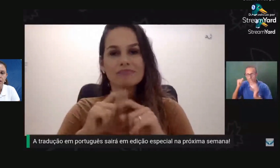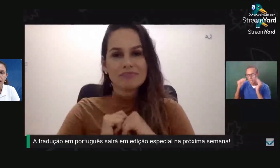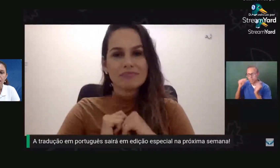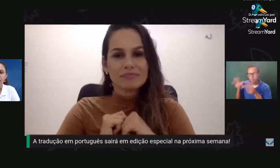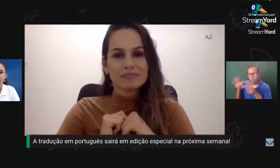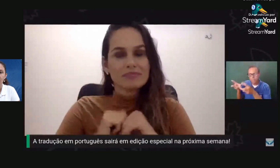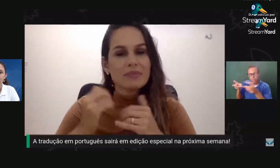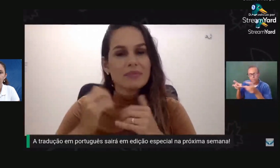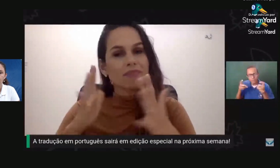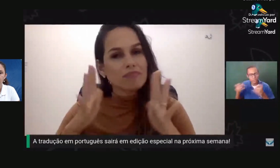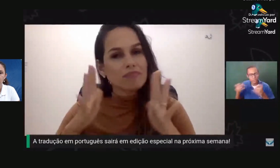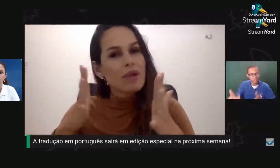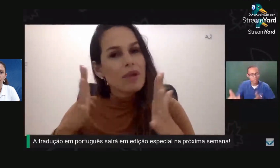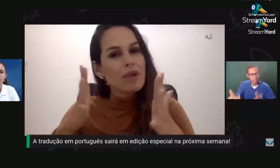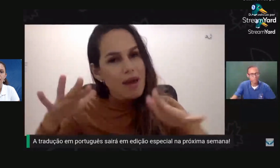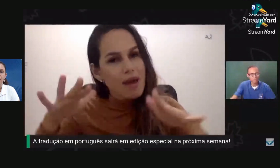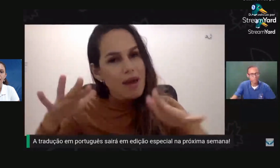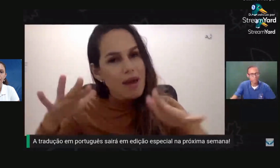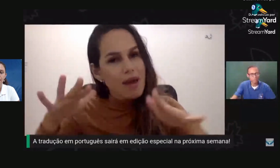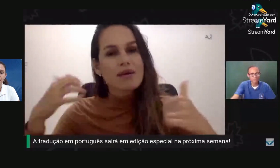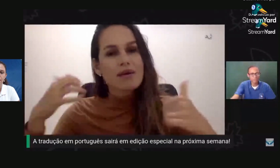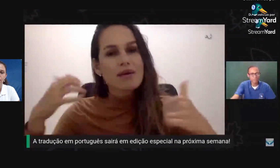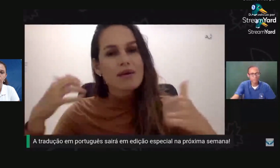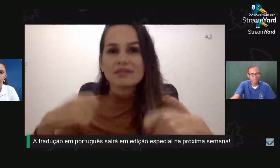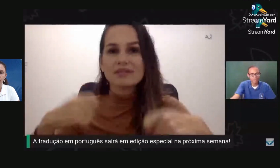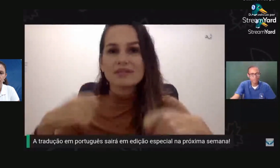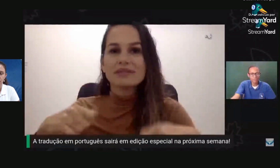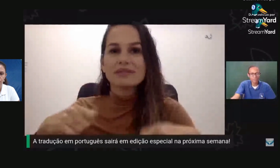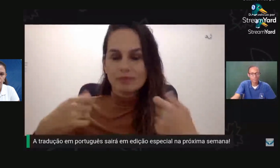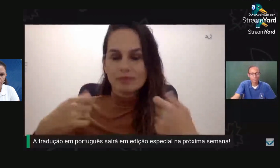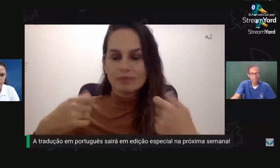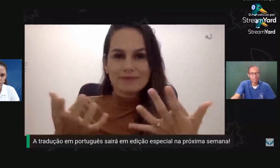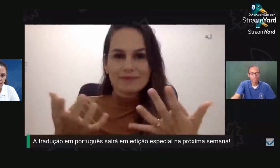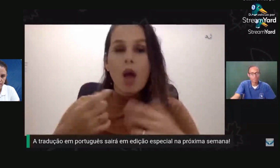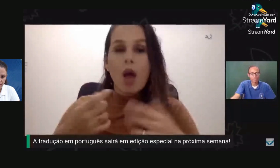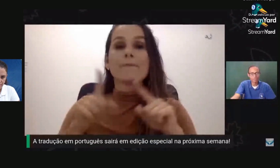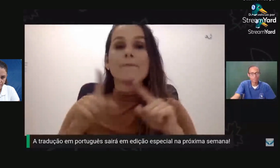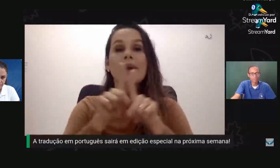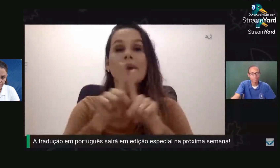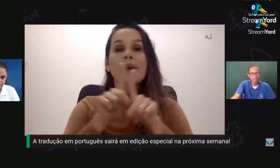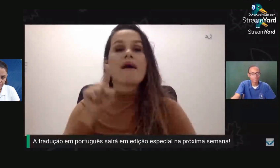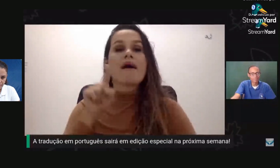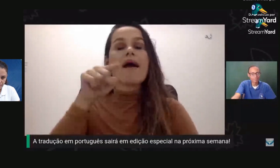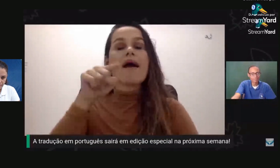vasto aí das informações e percebendo todas essas informações.